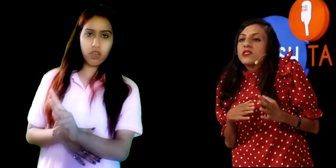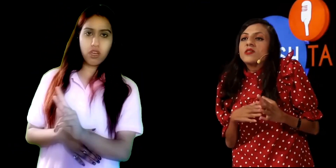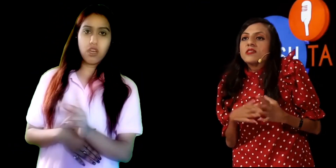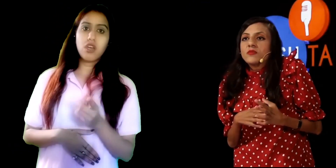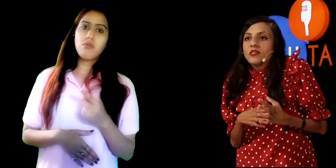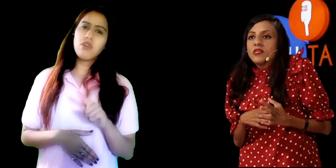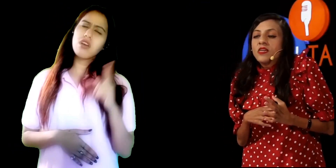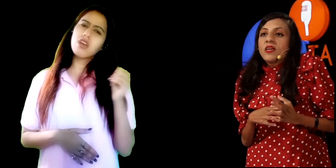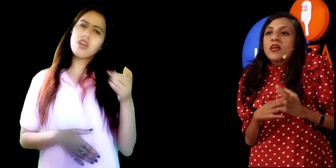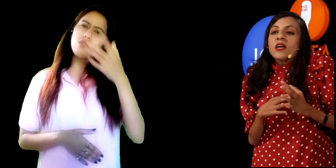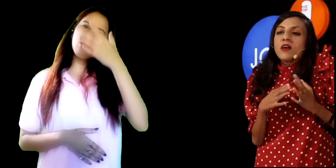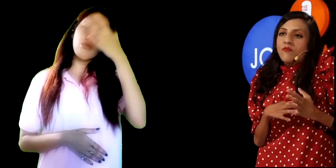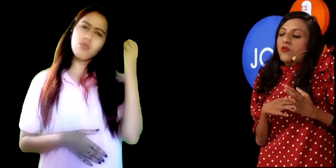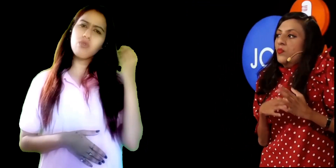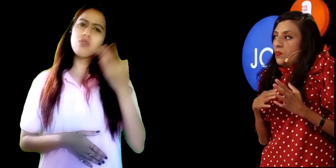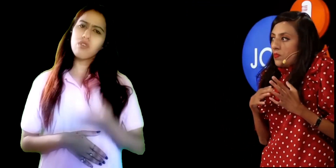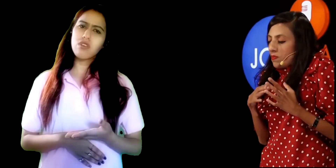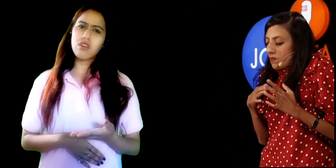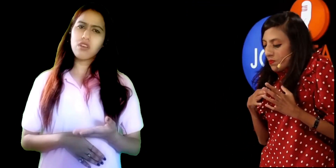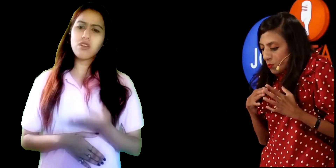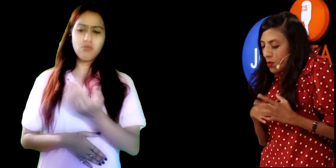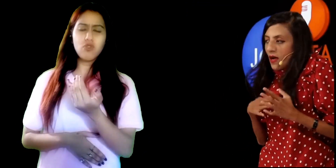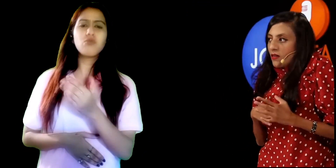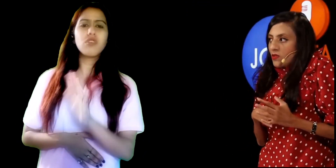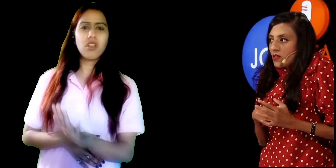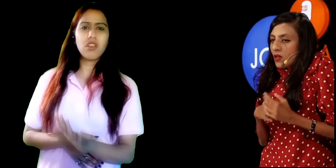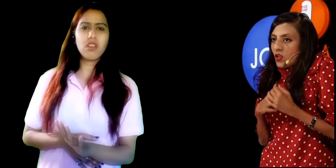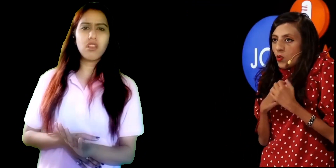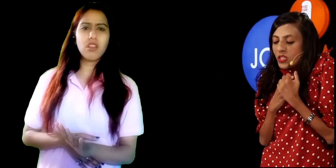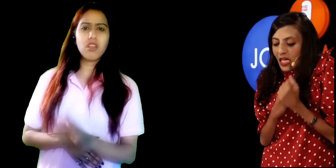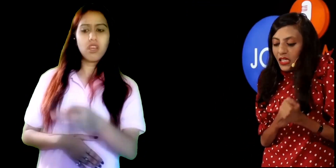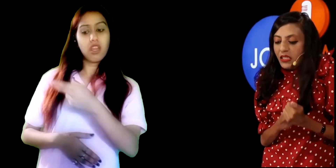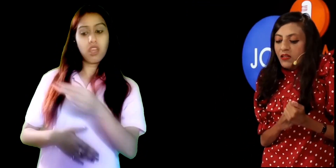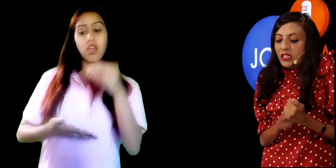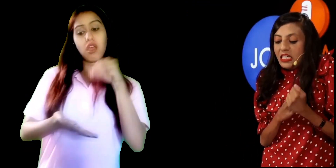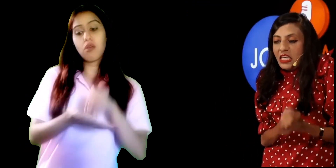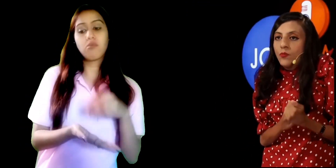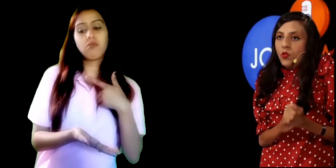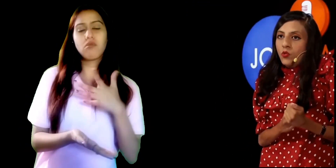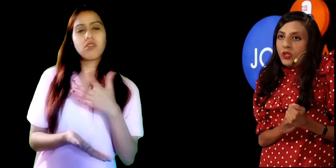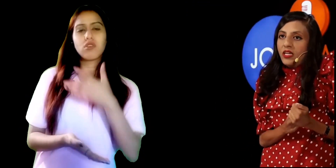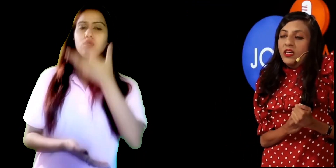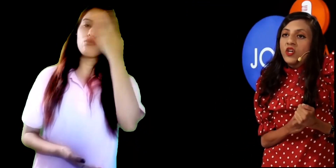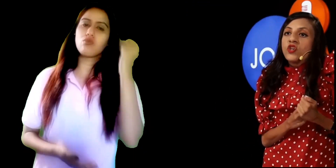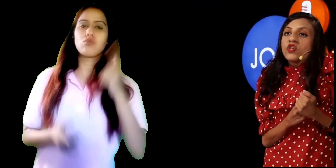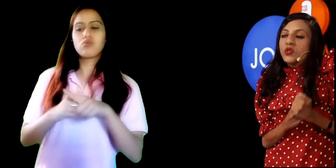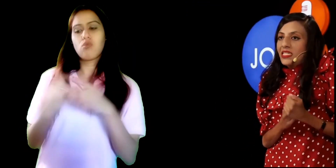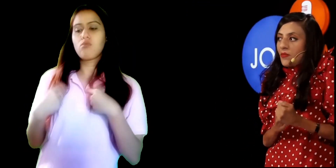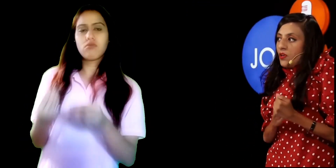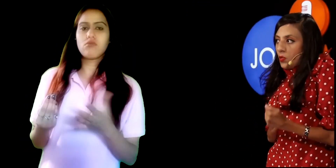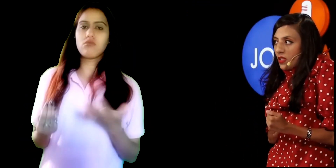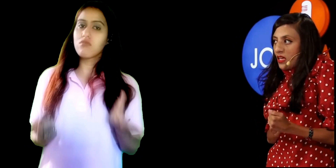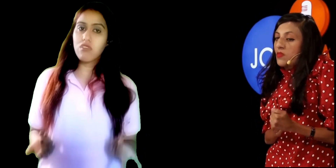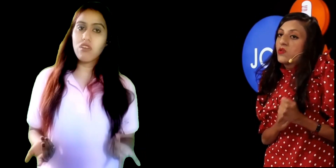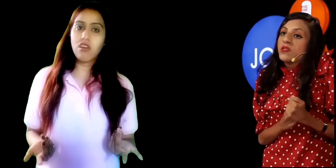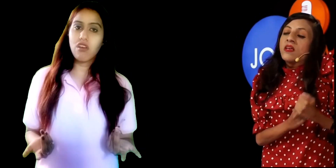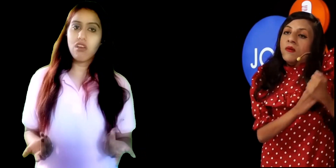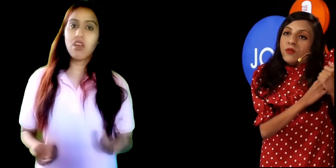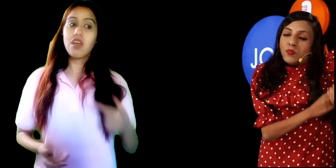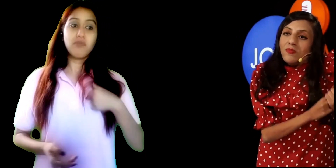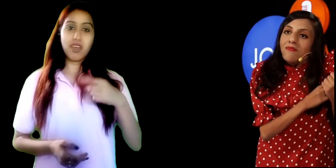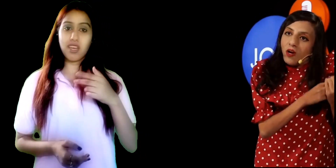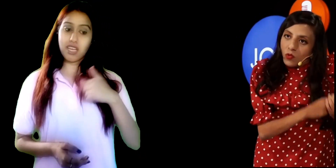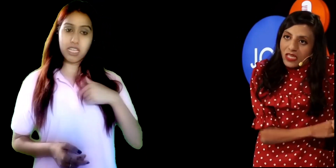मोस्ट पर्सन्स विद डिसेबिलिटी कम फ्रॉम पुअर बैकग्राउंड्स। लोग ज़्यादातर गरीब लोग होते हैं जो डिसेबल्ड होते हैं,